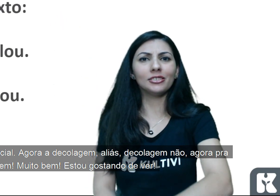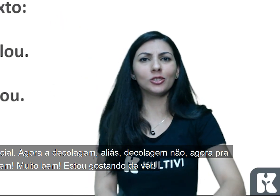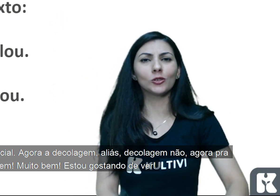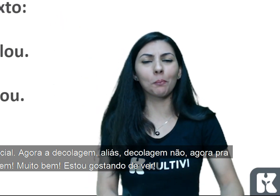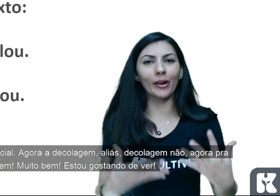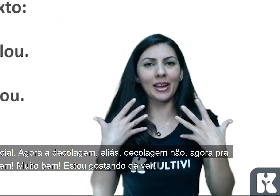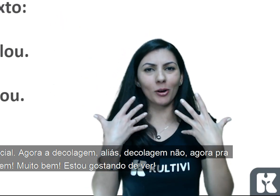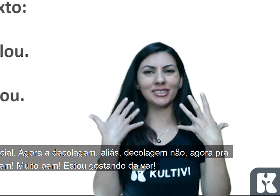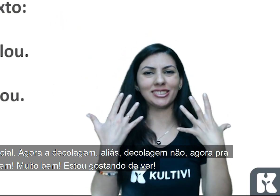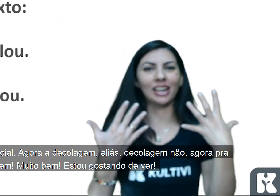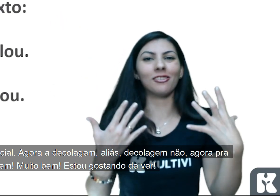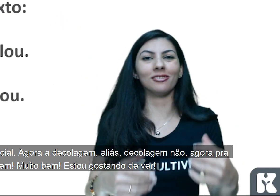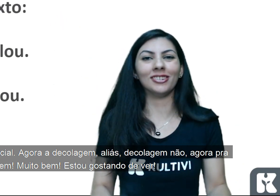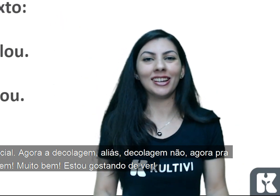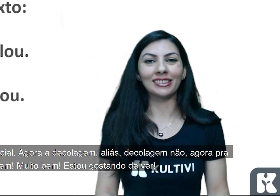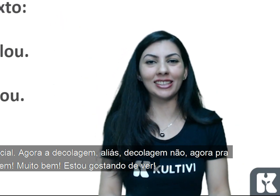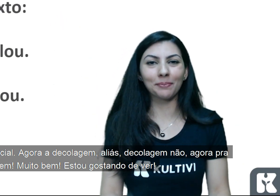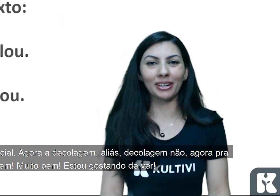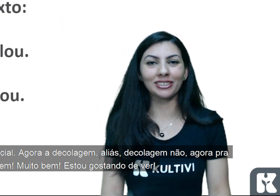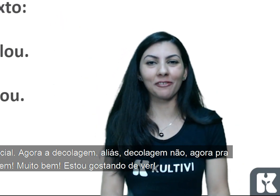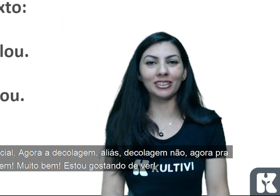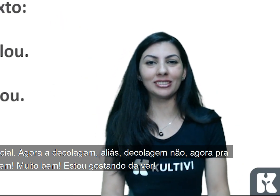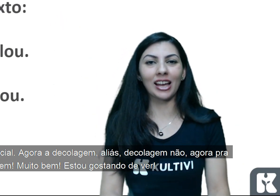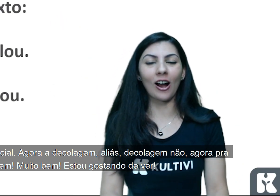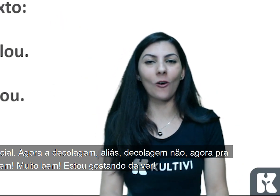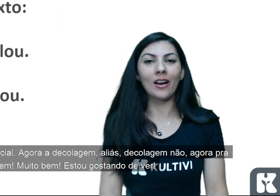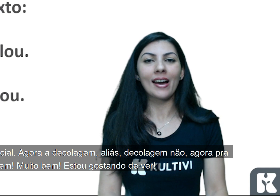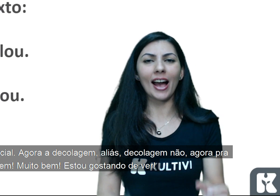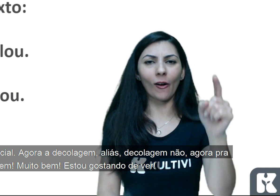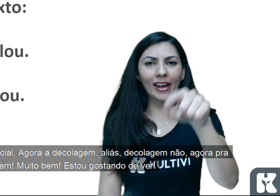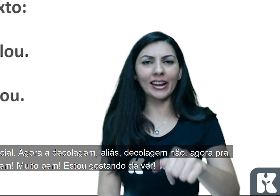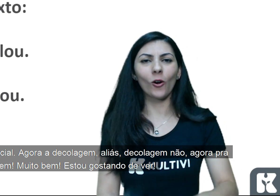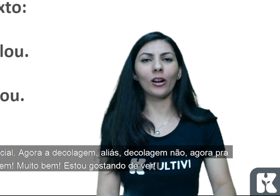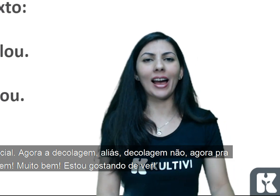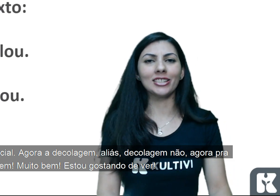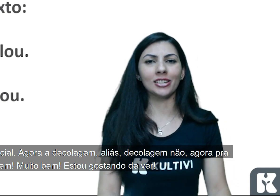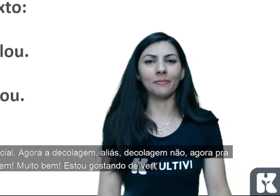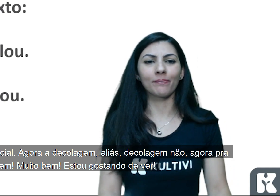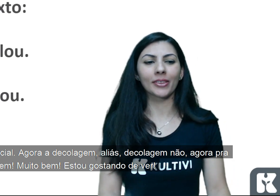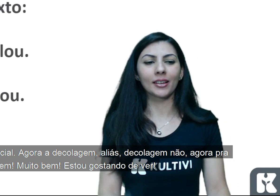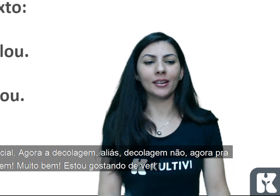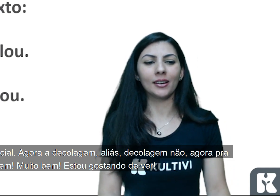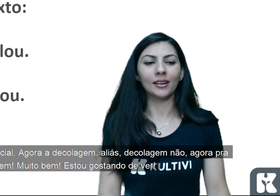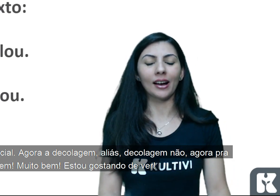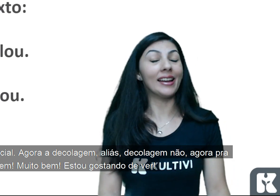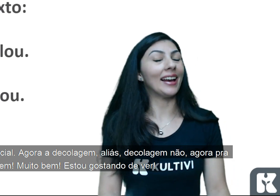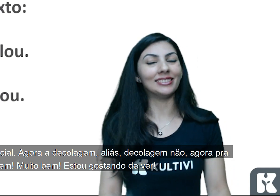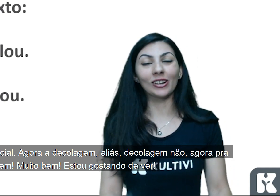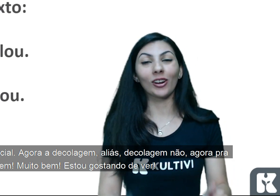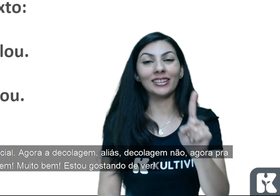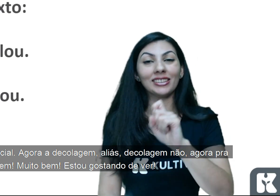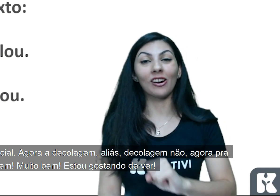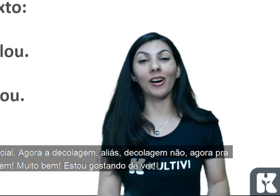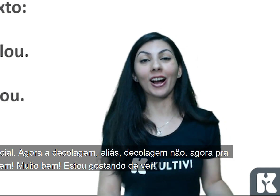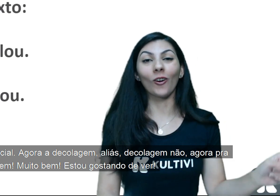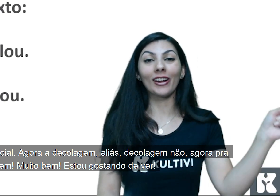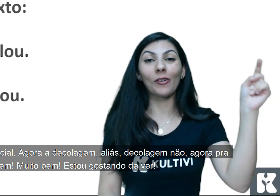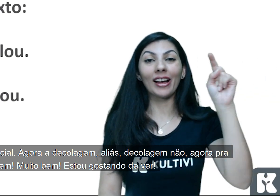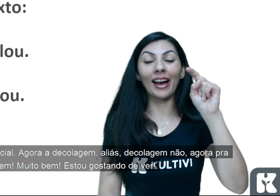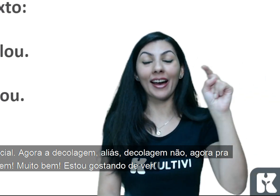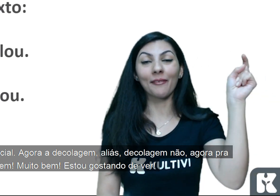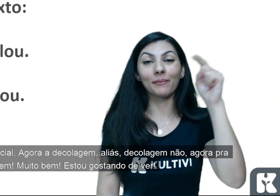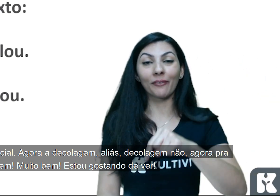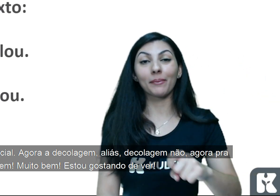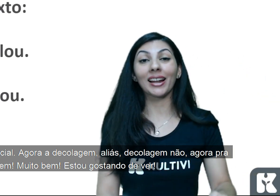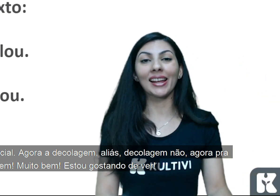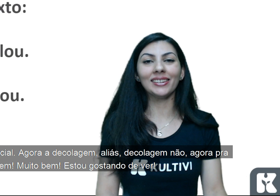Isso. Põe a emoção na expressão facial. Agora é a decolagem. Aliás, decolagem não. Agora